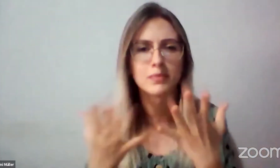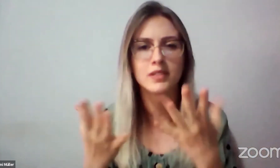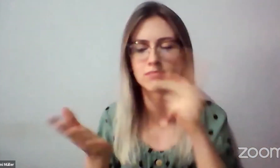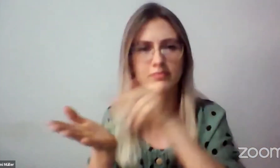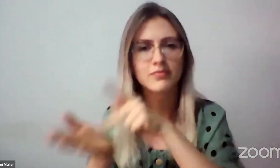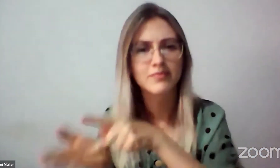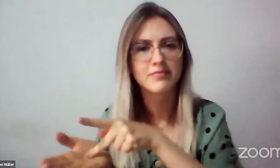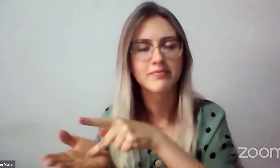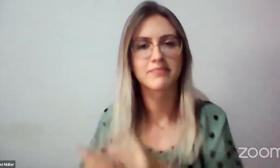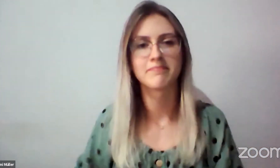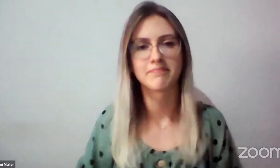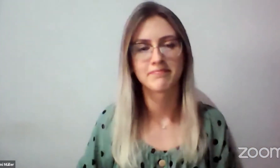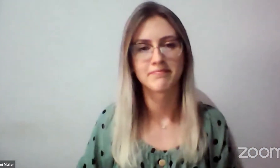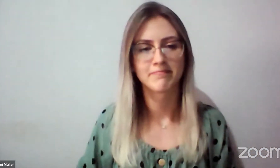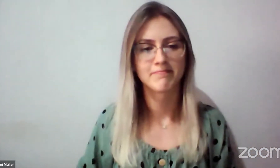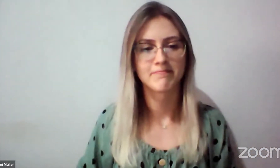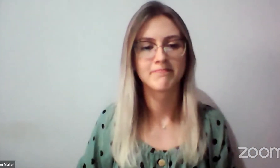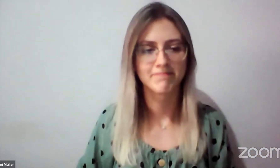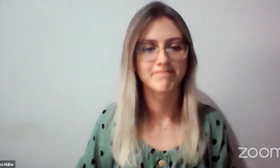que aprendeu a se comunicar com o surdo de verdade.